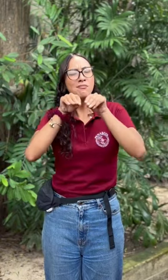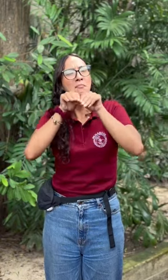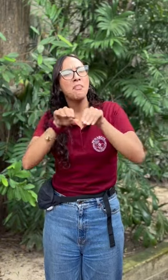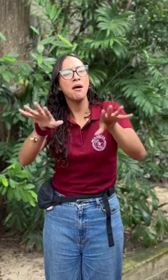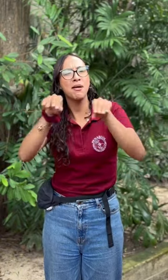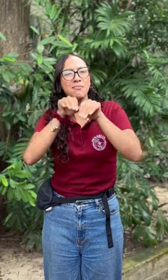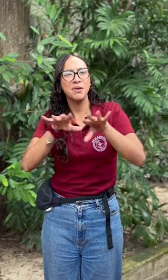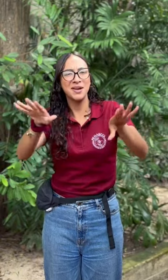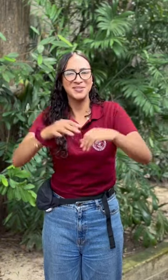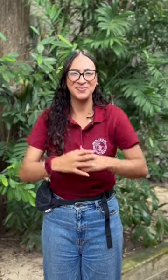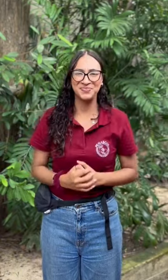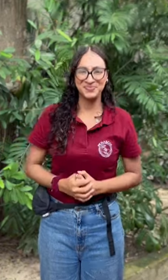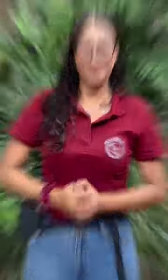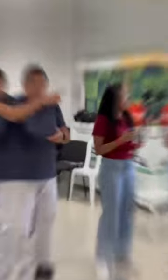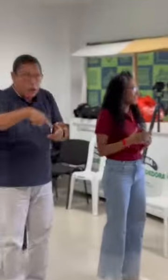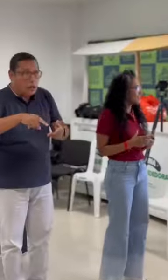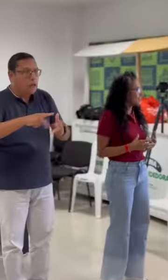videos de las actividades